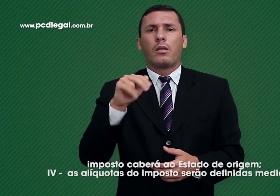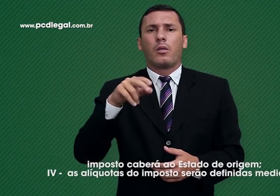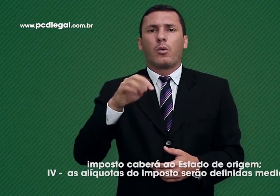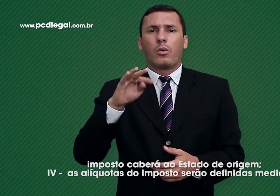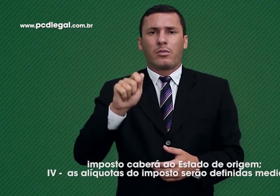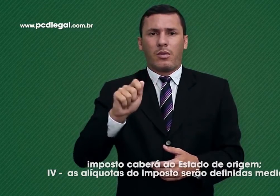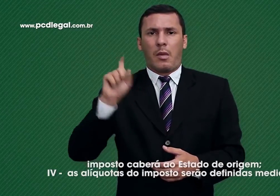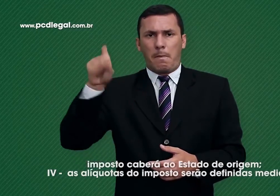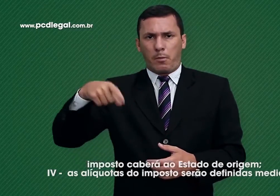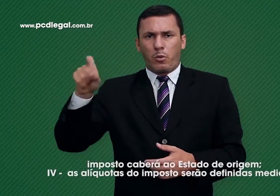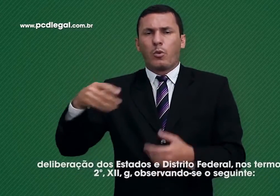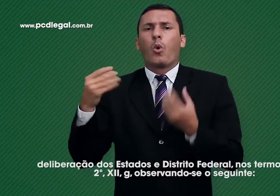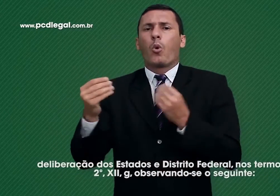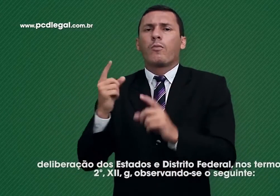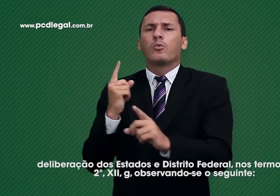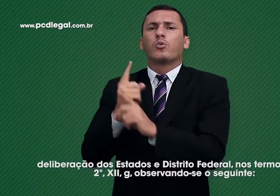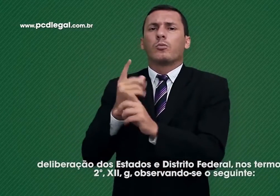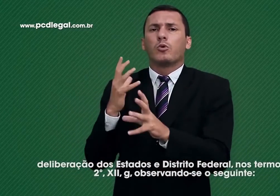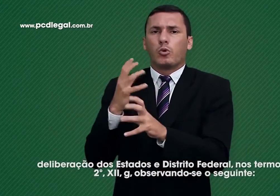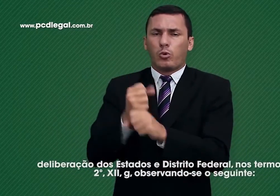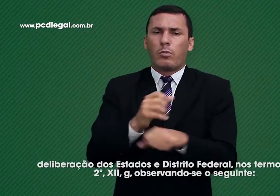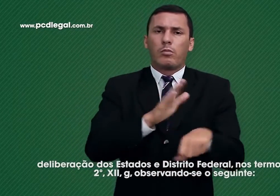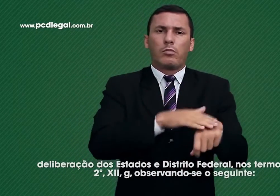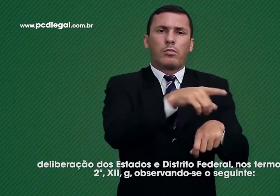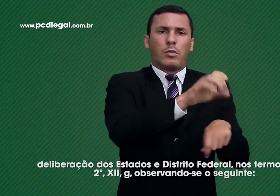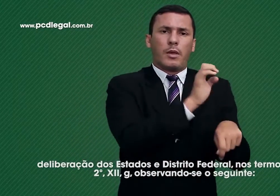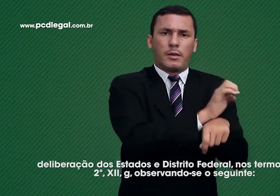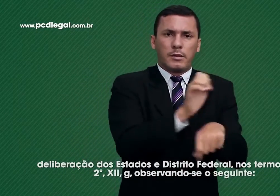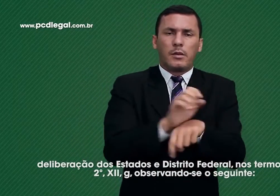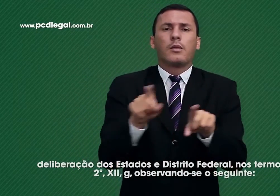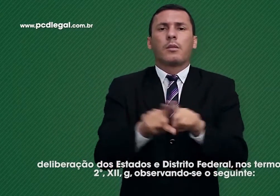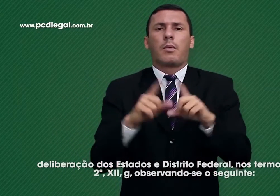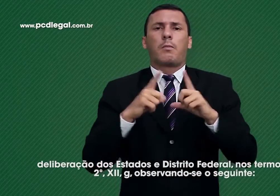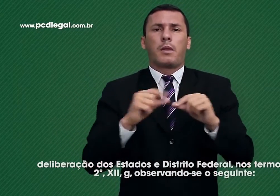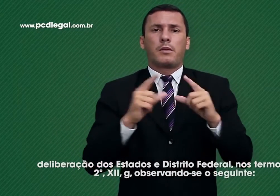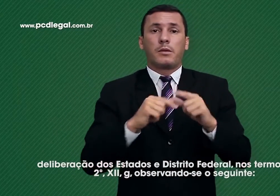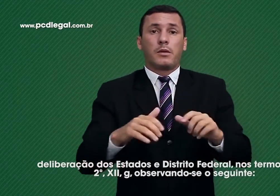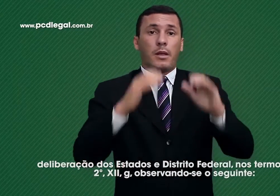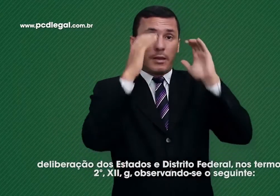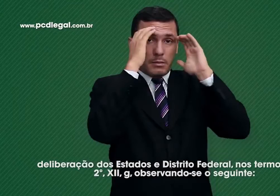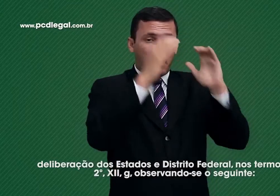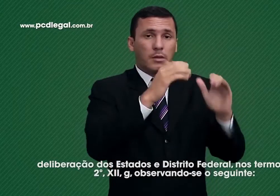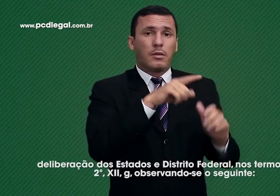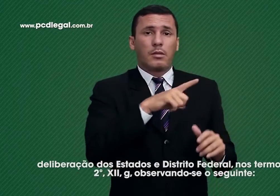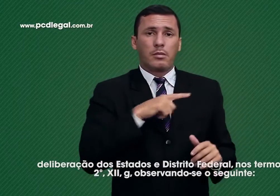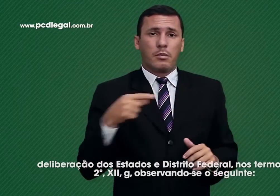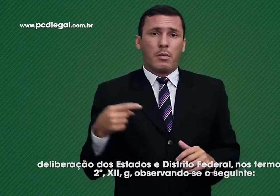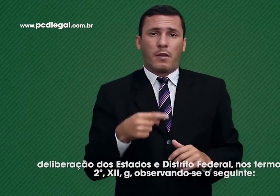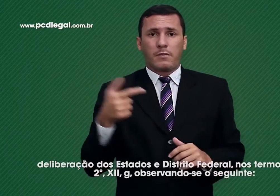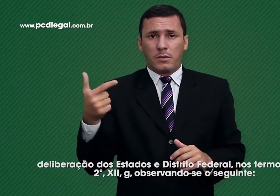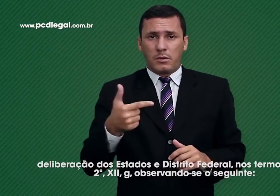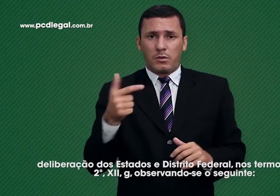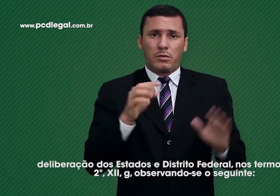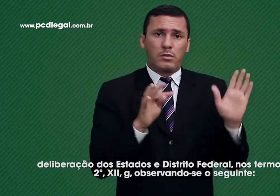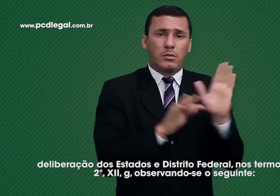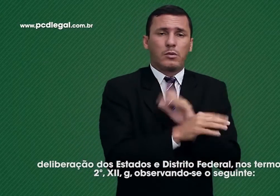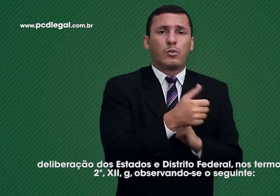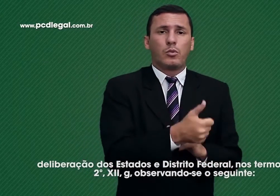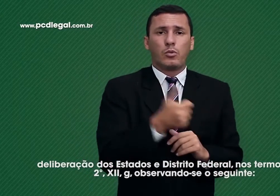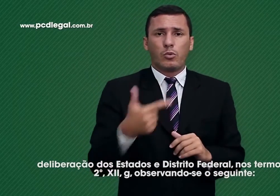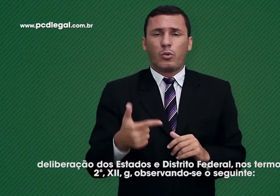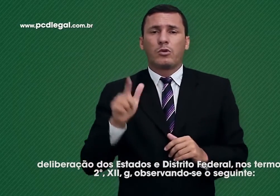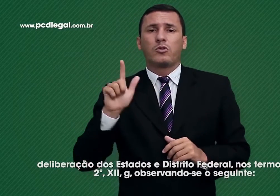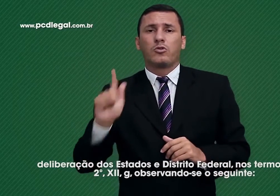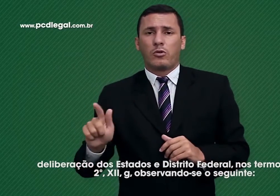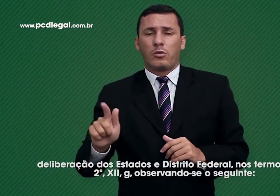imposto serão definidas mediante deliberação dos Estados e Distrito Federal. nos termos do parágrafo 2º,